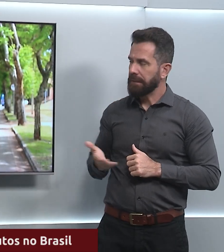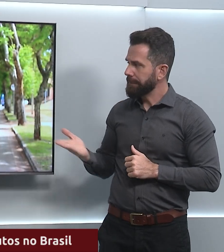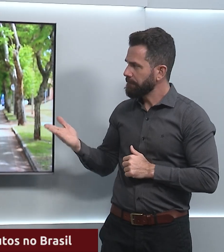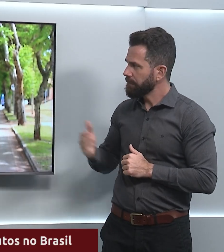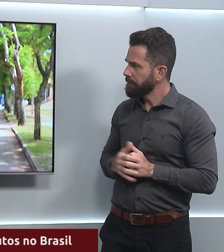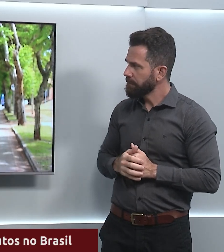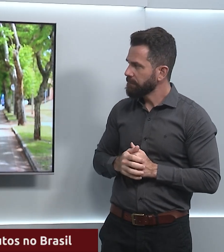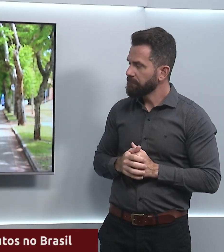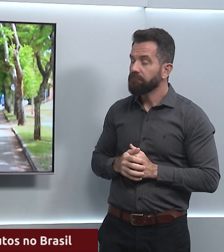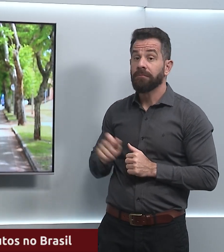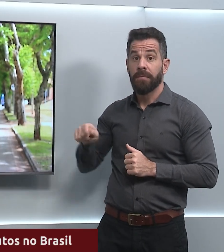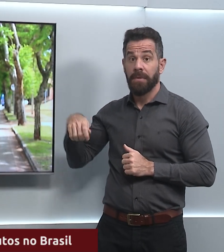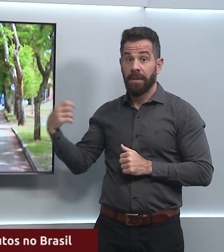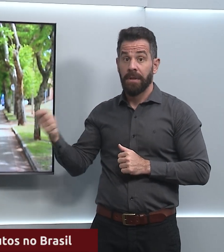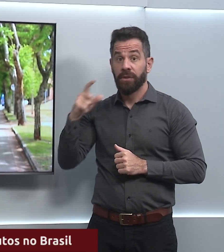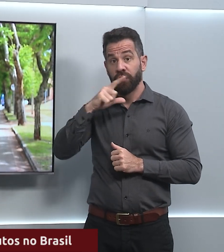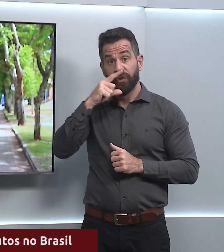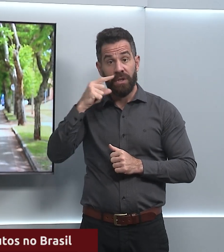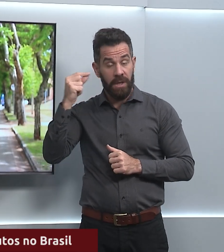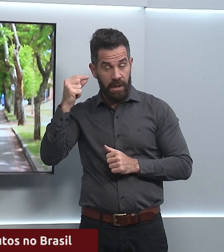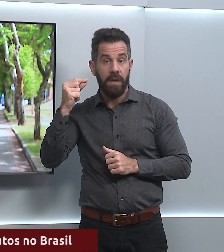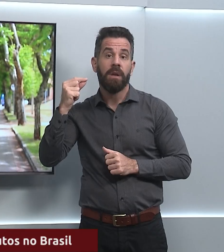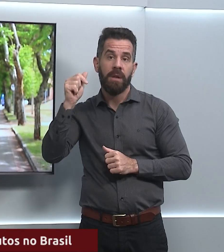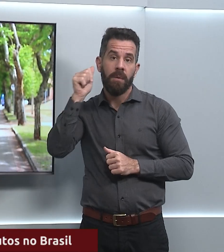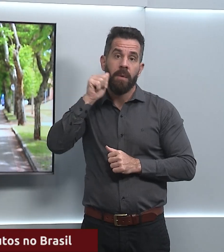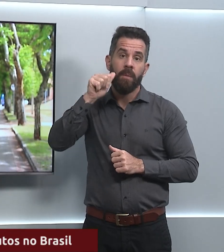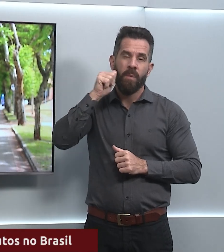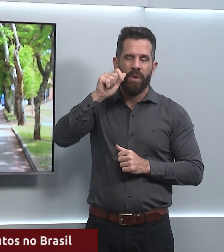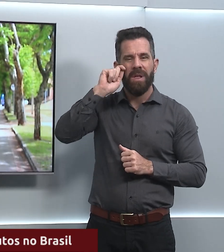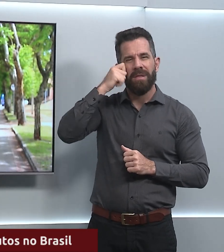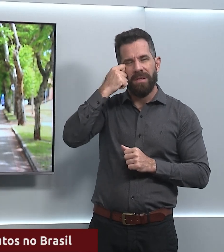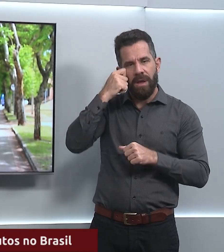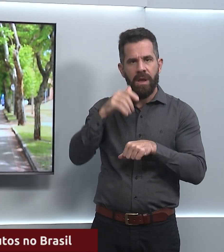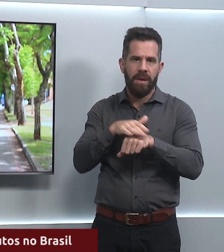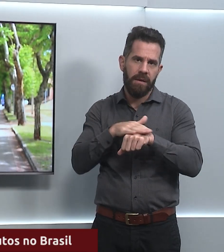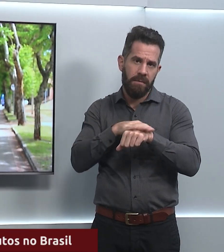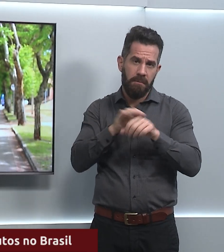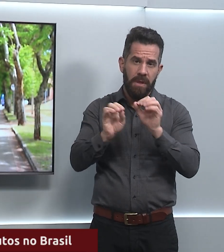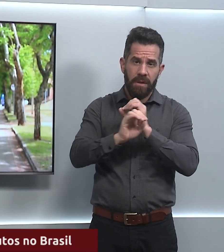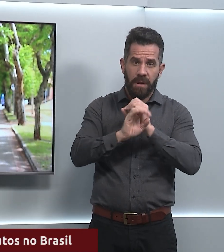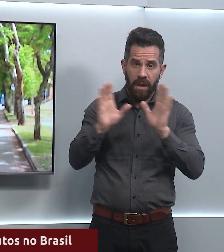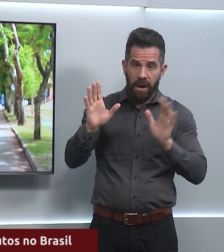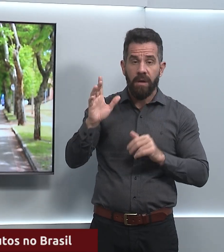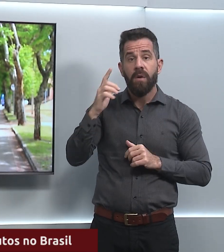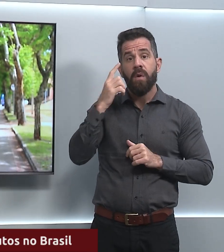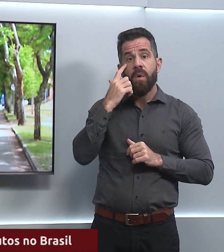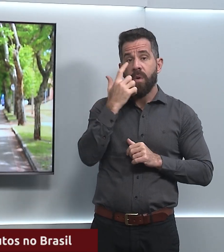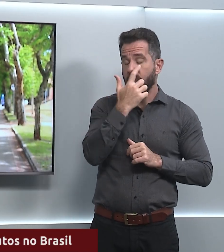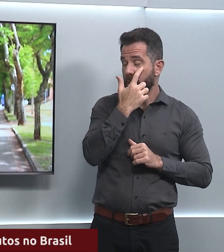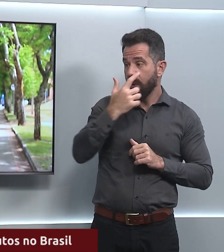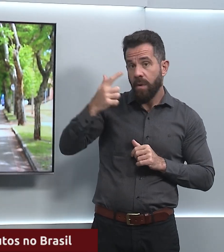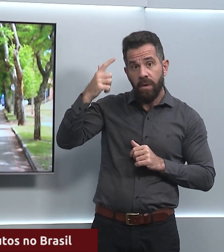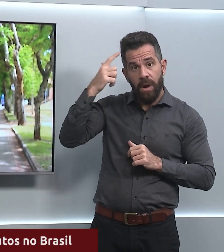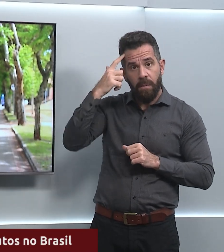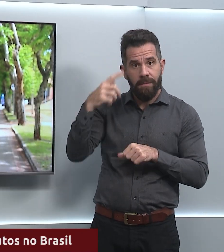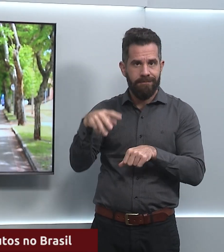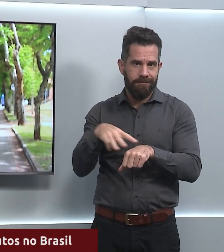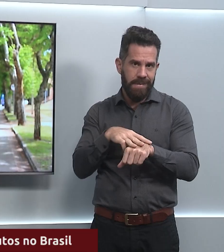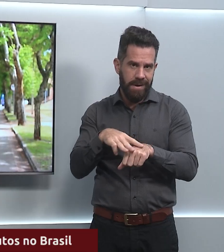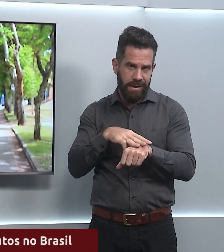visão. Meu nome é Janaína de Oliveira, sou uma mulher de traços negros e pele clara, meus olhos são castanhos, meus cabelos são